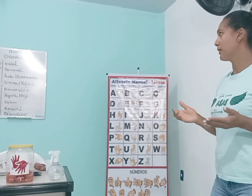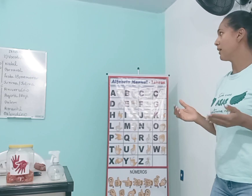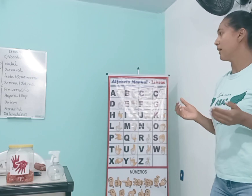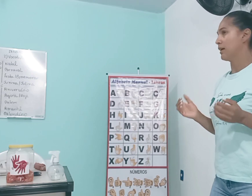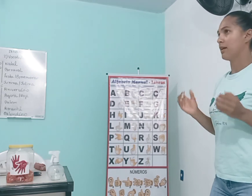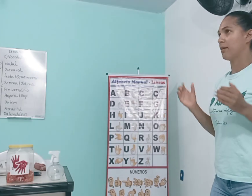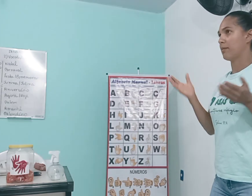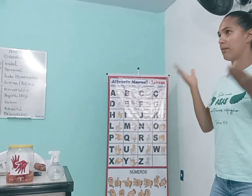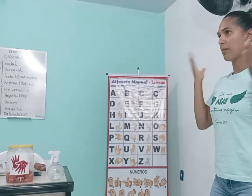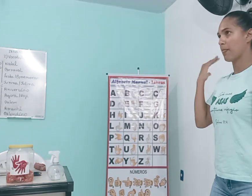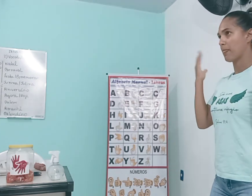passado,